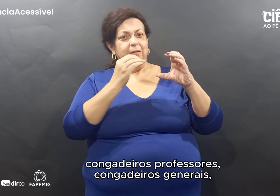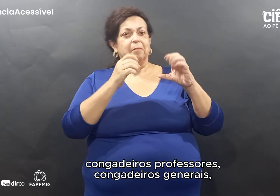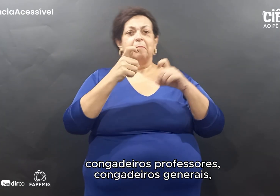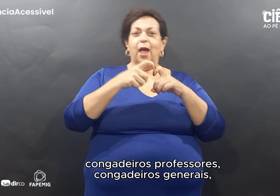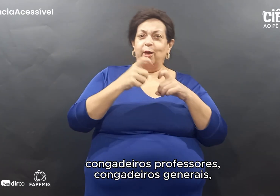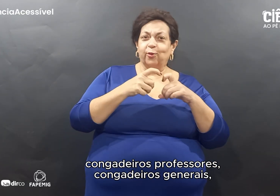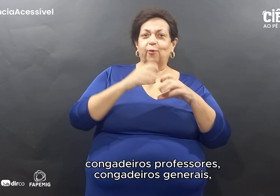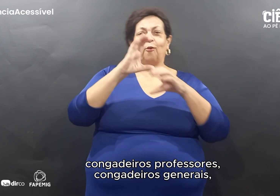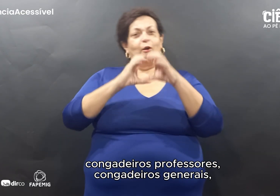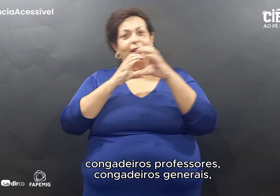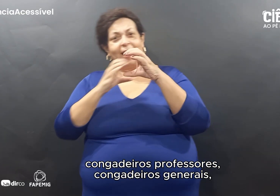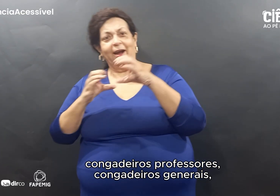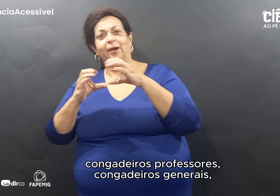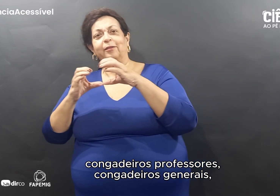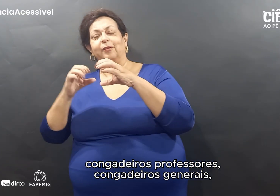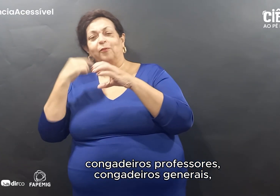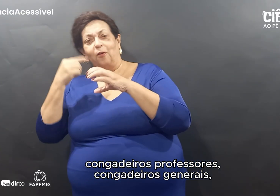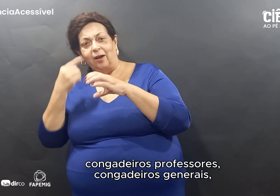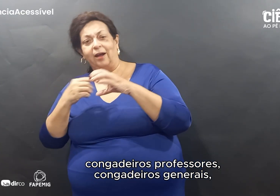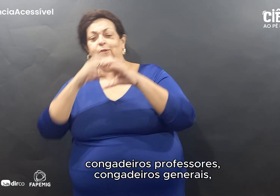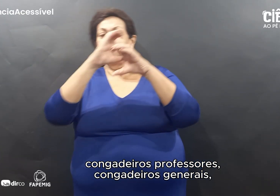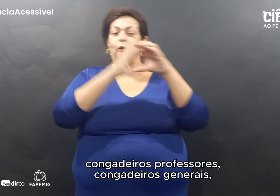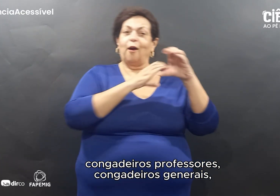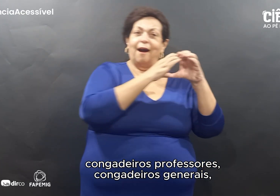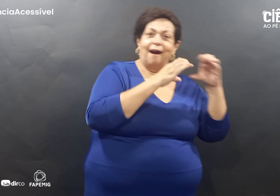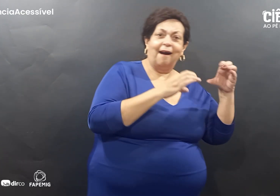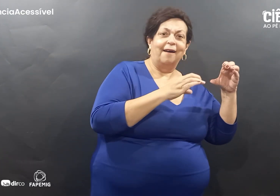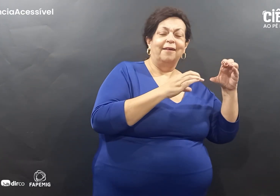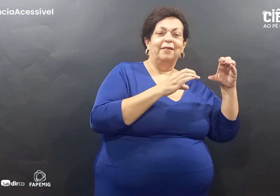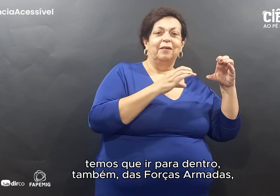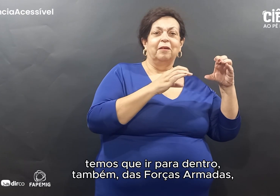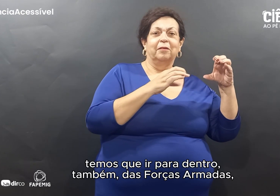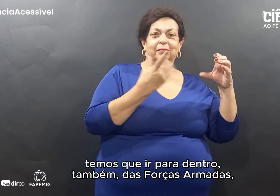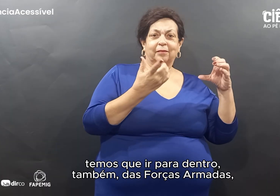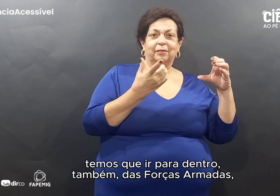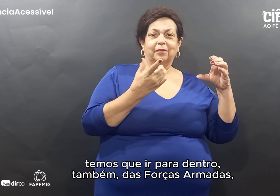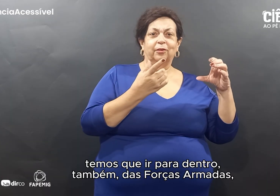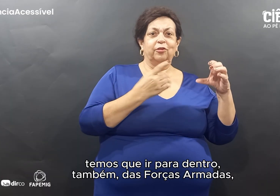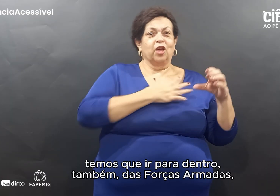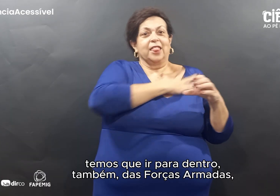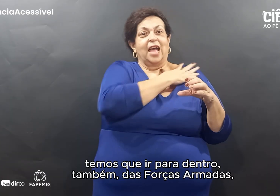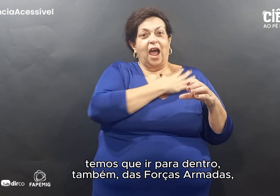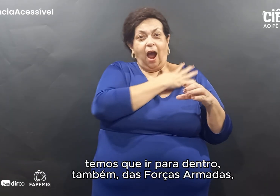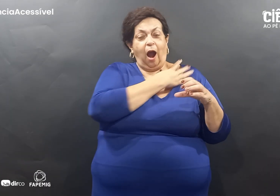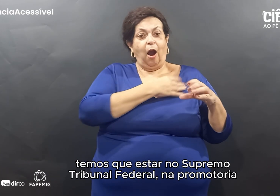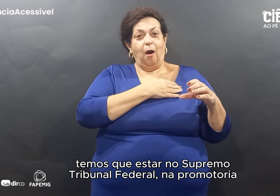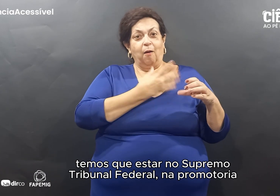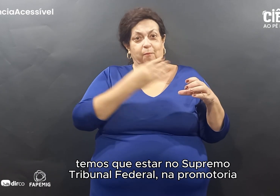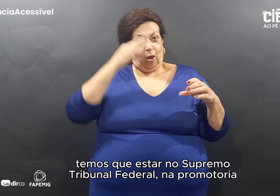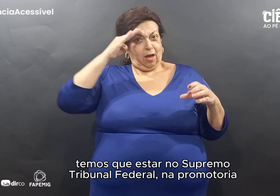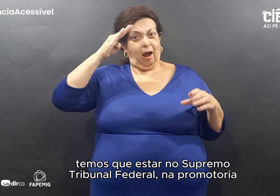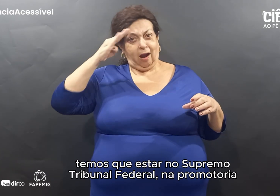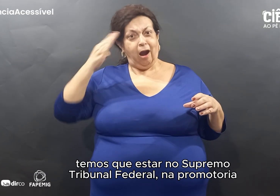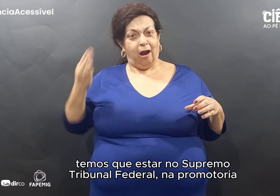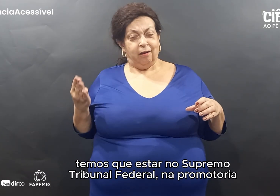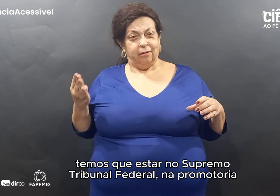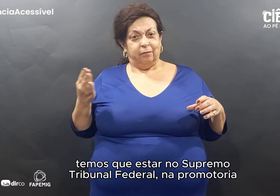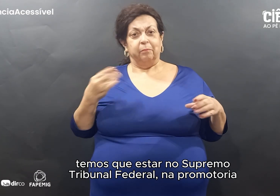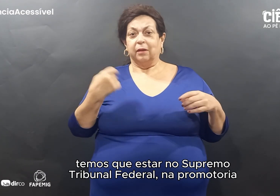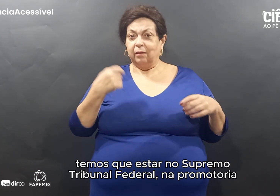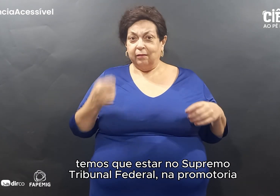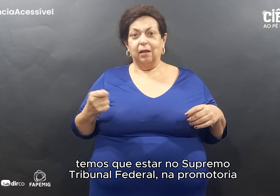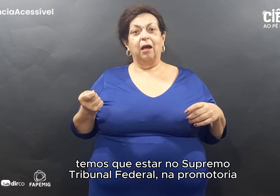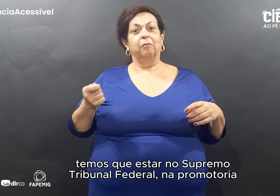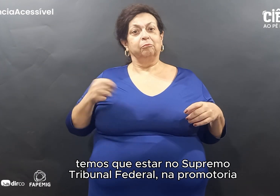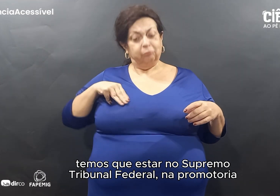advogados, congadeiros professores, congadeiros generais, temos que ir para dentro também das Forças Armadas, temos que estar no Supremo